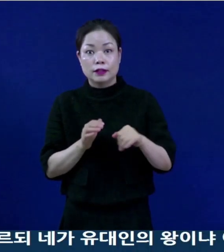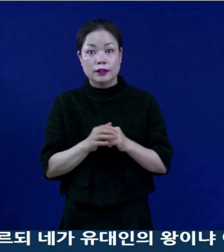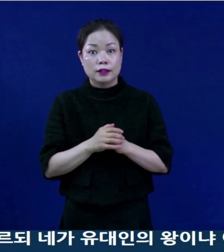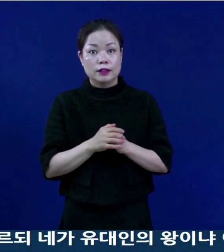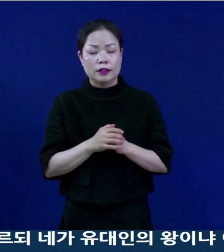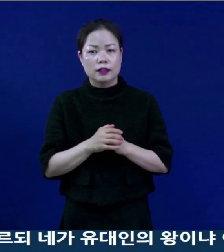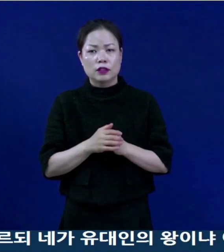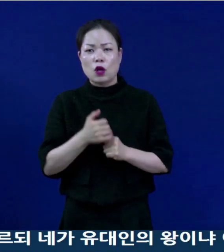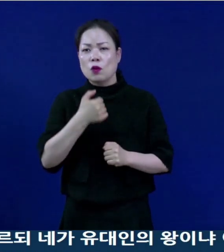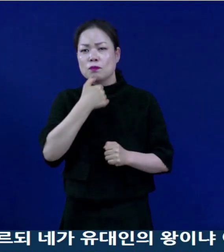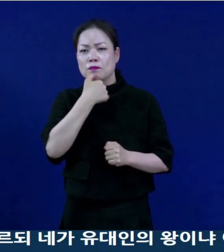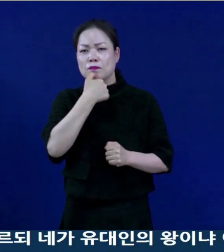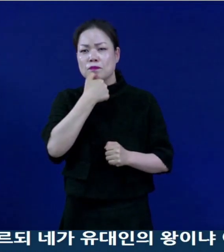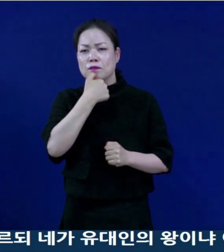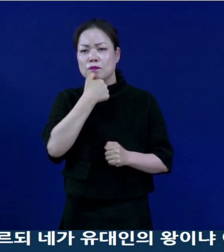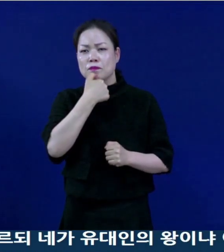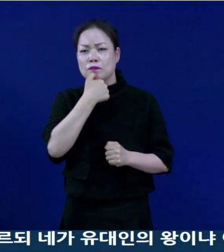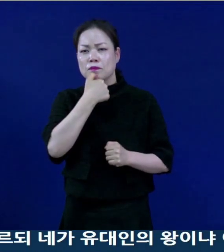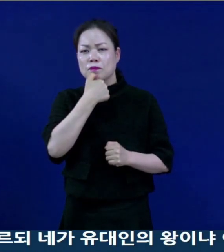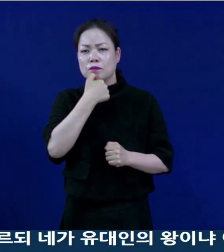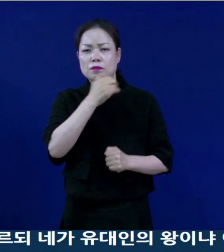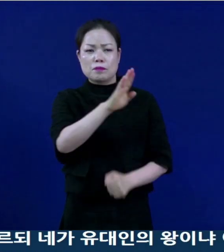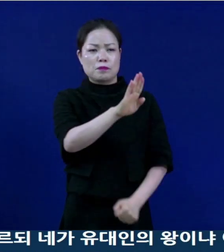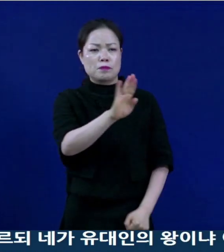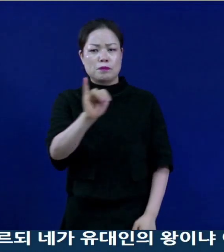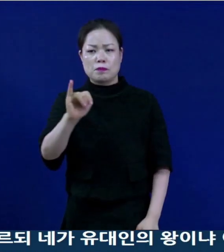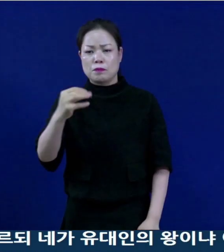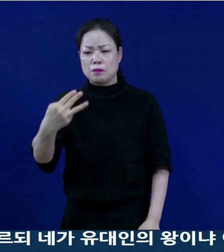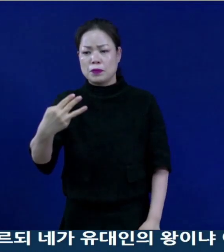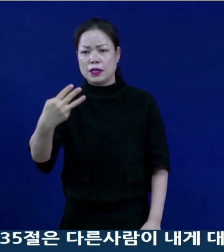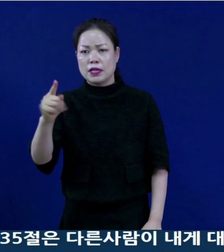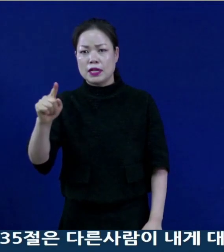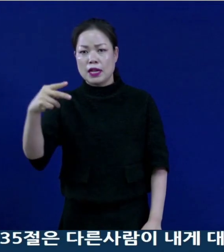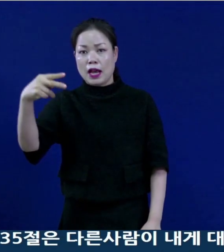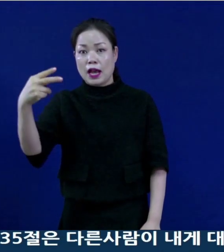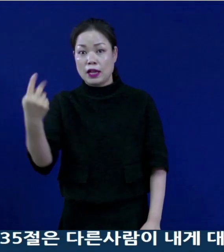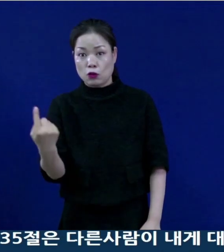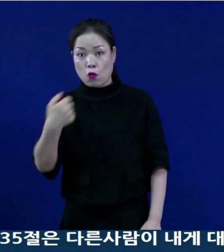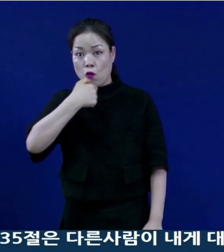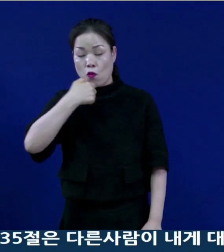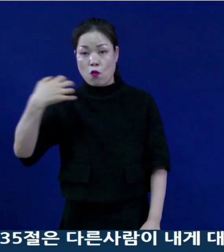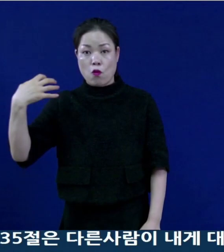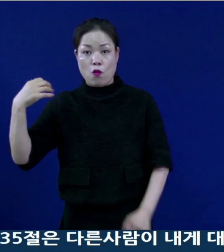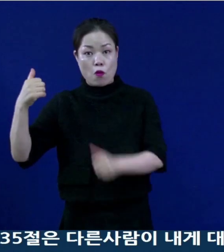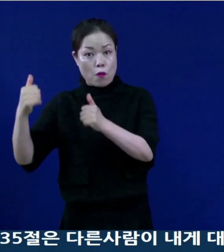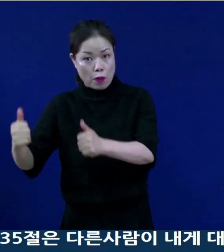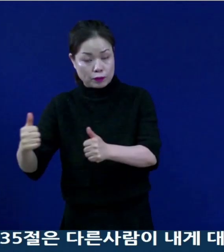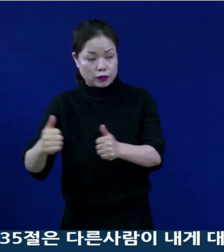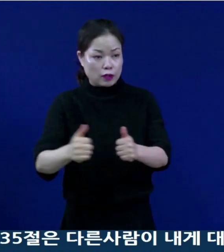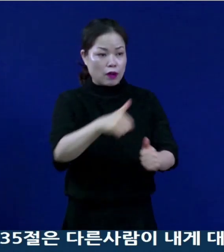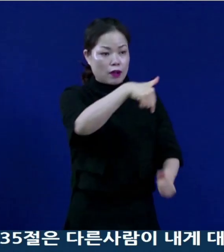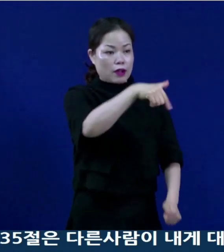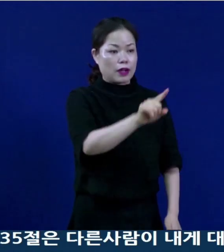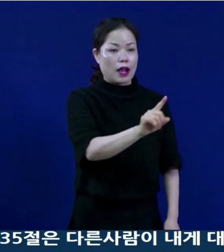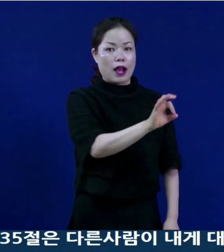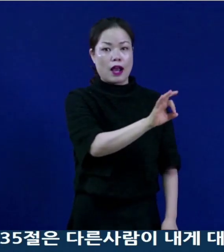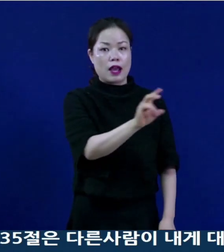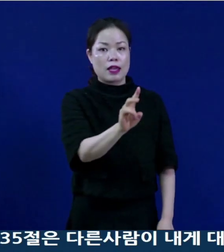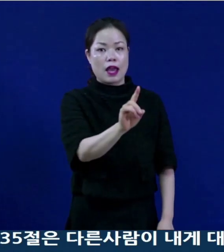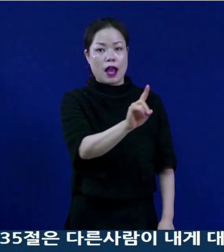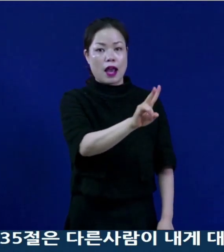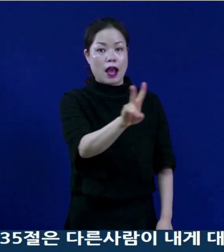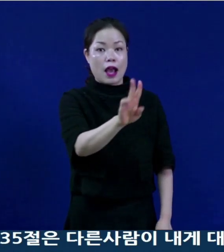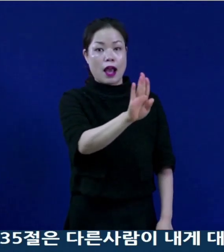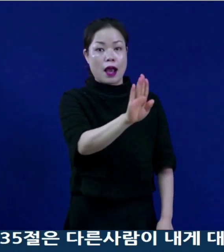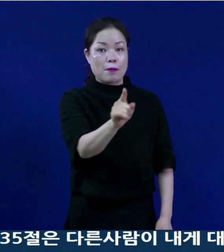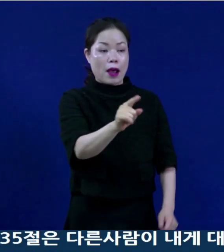그 빌라도 법정, 가야바 법정 어디 정도 예루살렘에 위치하고 있었는지 지도로